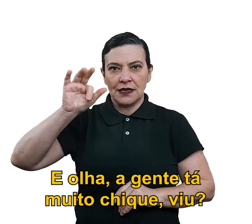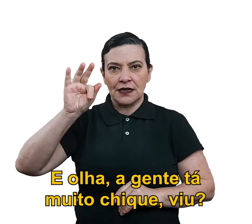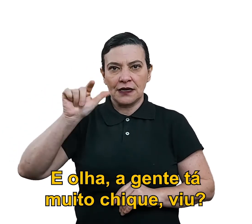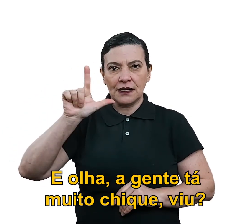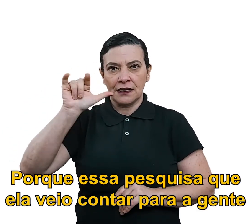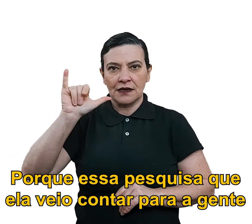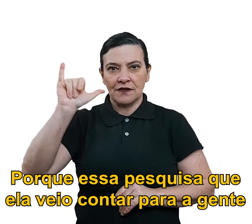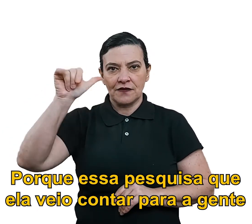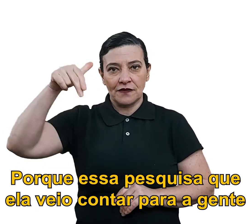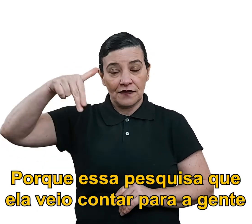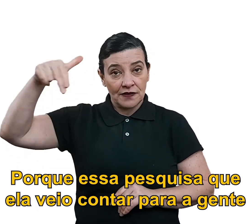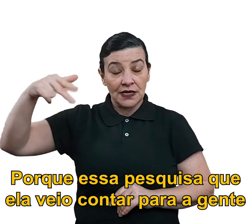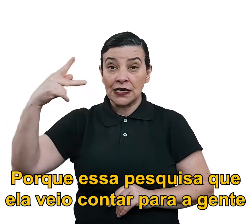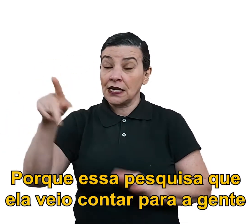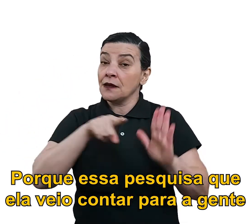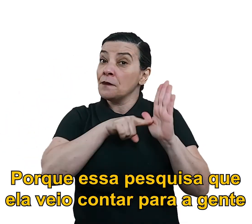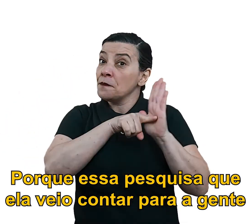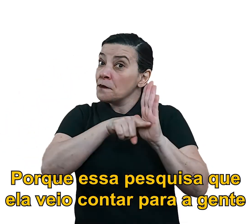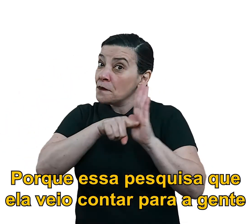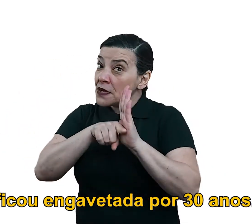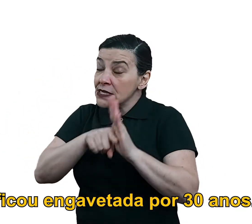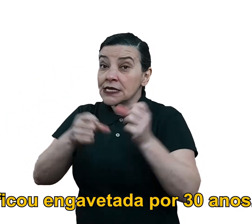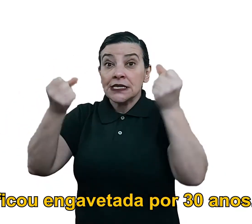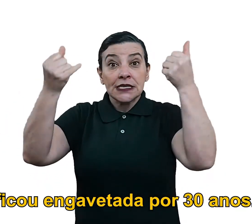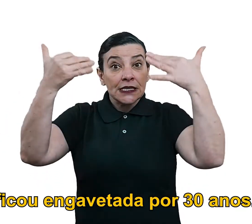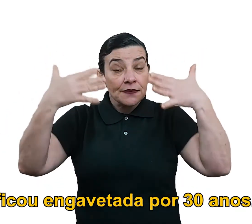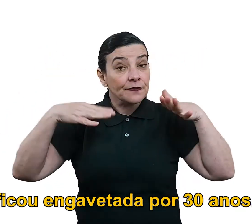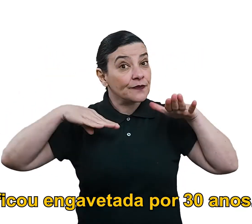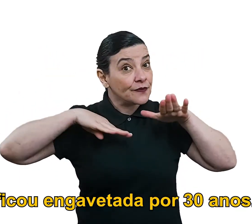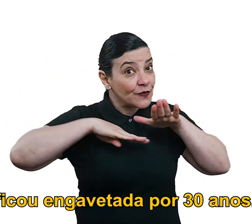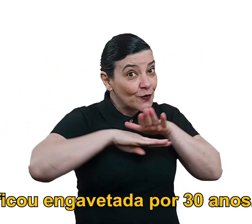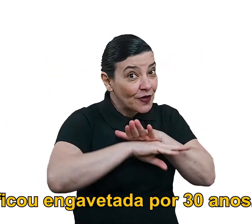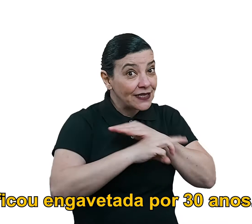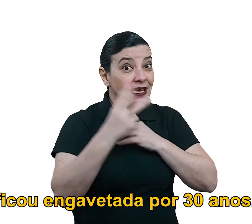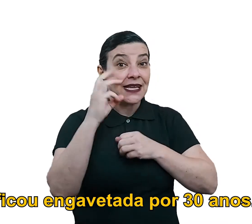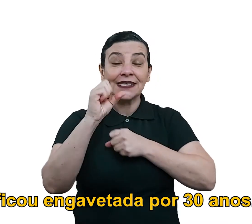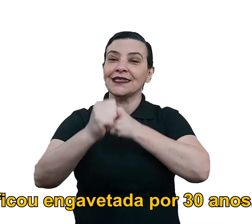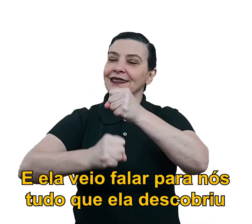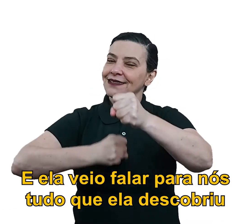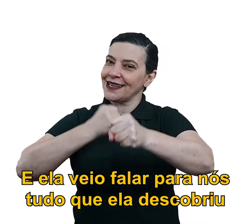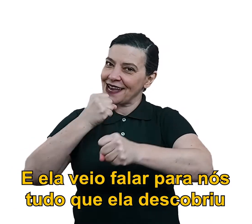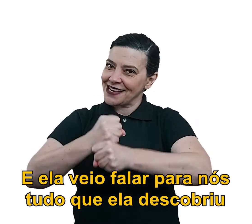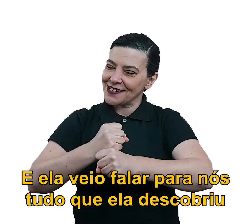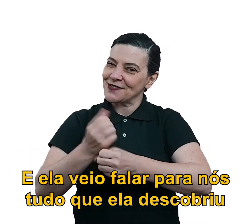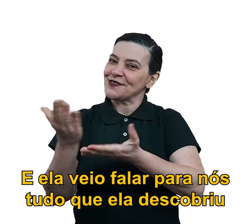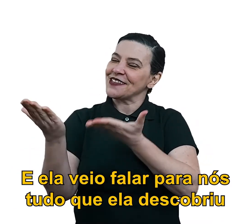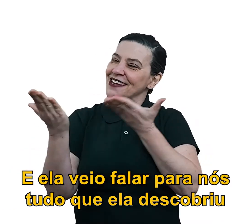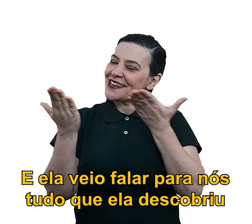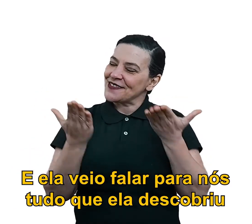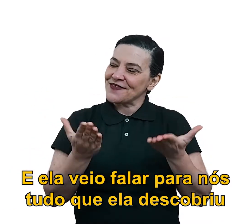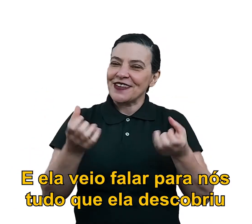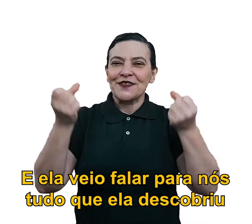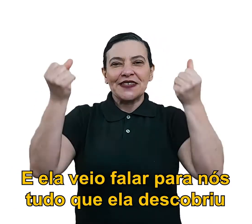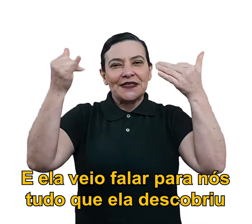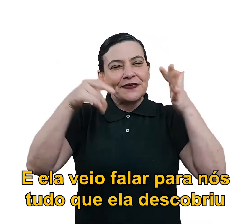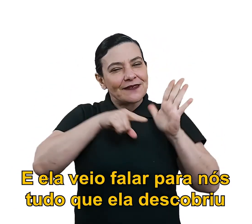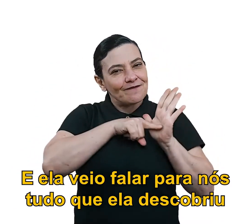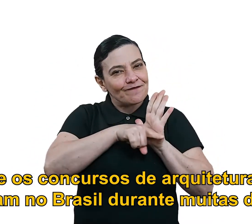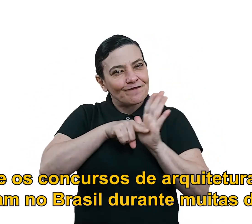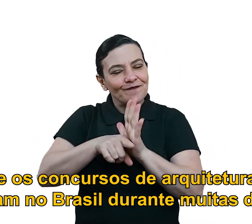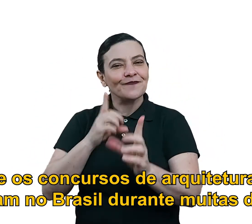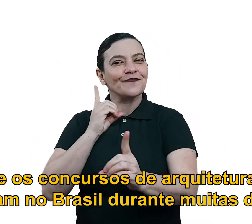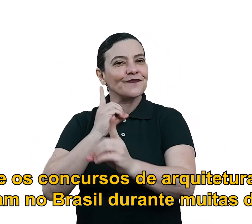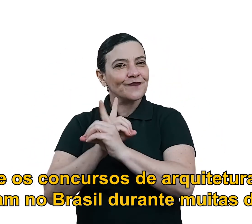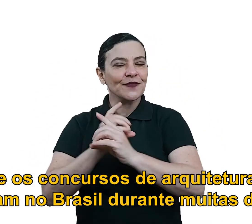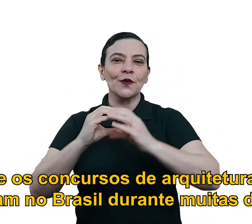muito chique, viu? Porque essa pesquisa que ela veio contar pra gente ficou engavetada por 30 anos e ela veio falar para nós tudo o que ela descobriu